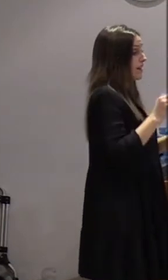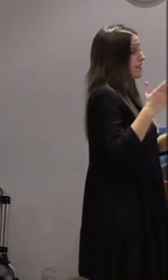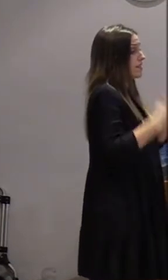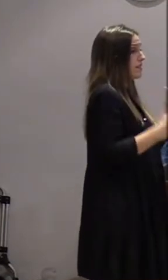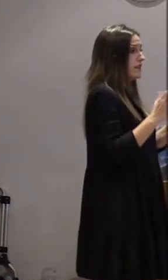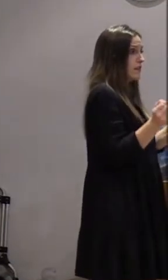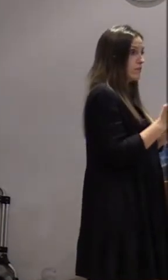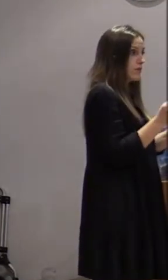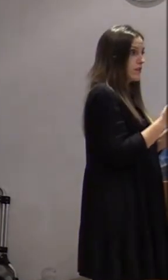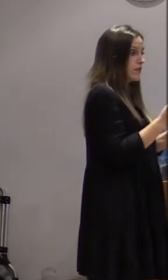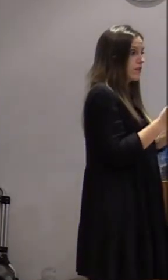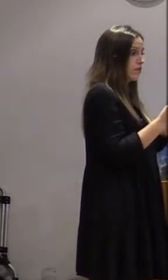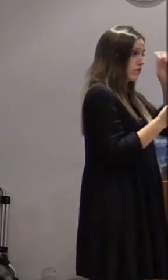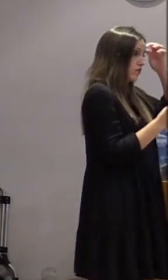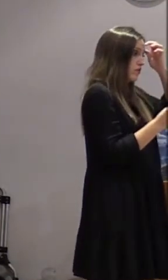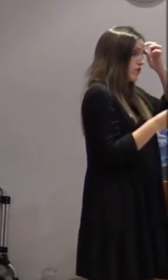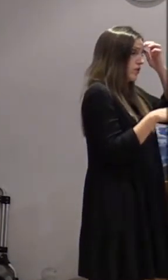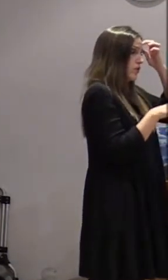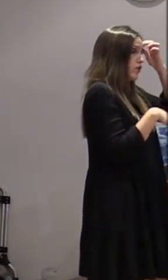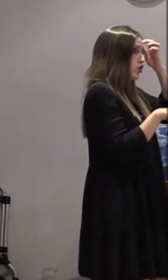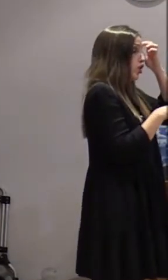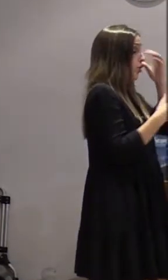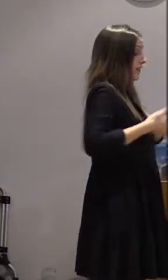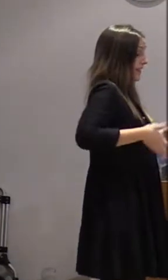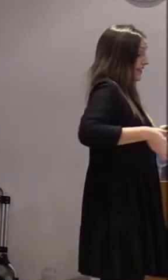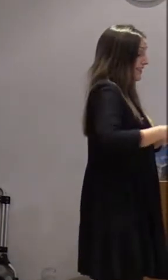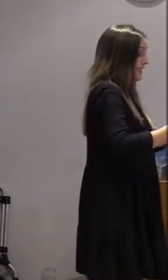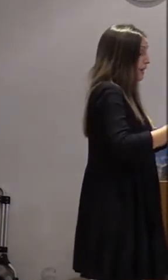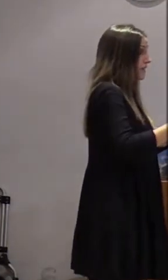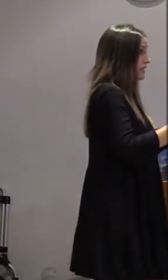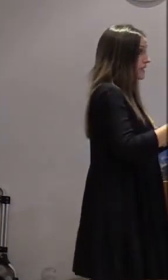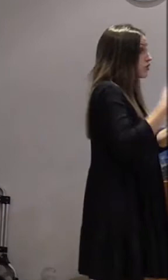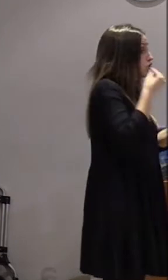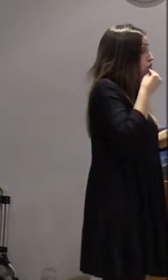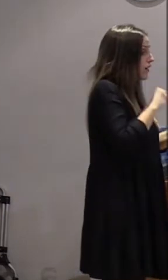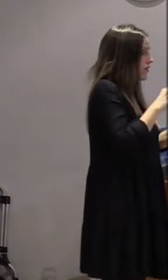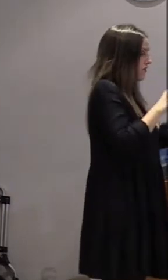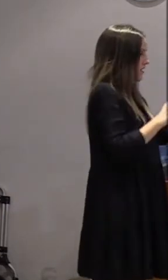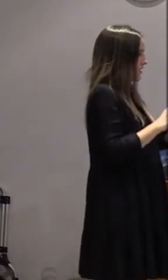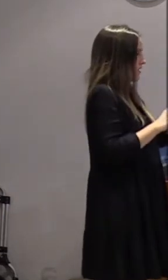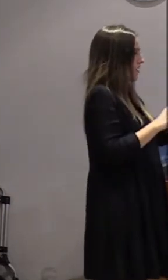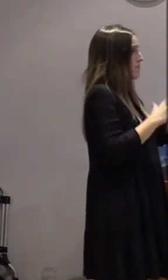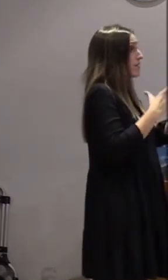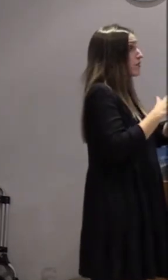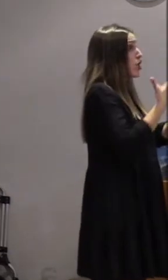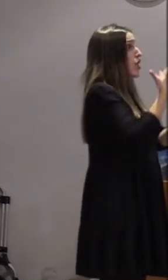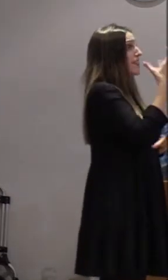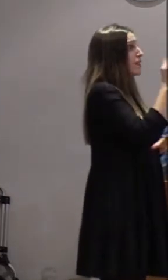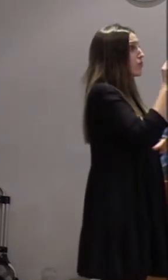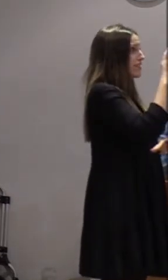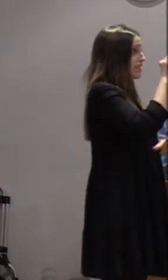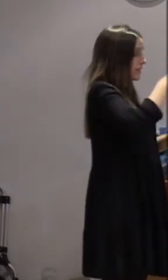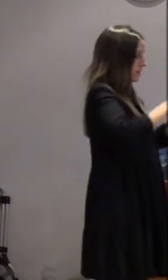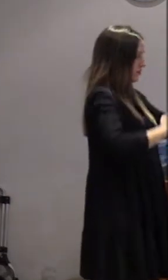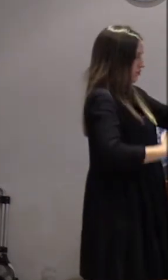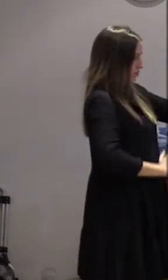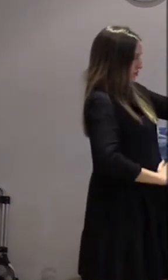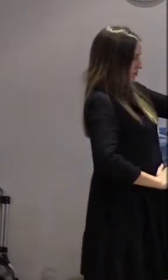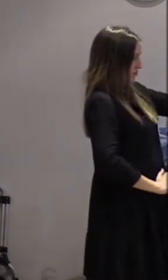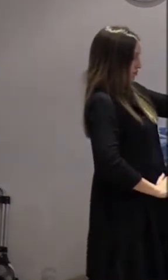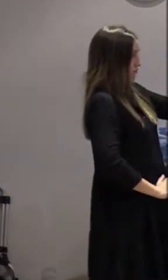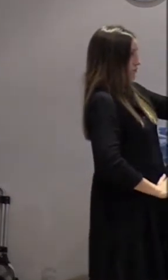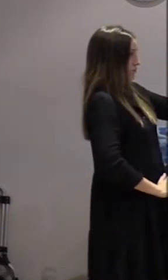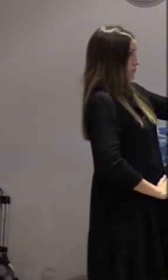en los que el Támesis por Londres se llegaba a congelar con una capa de hasta 50 centímetros que permitía desarrollar